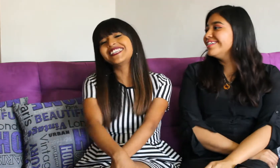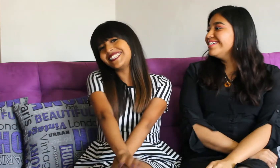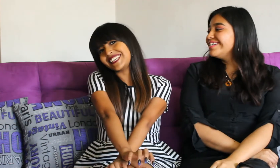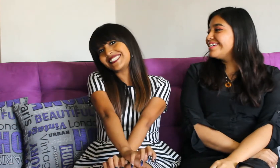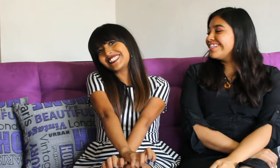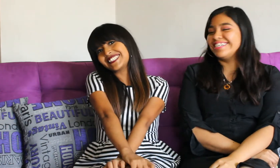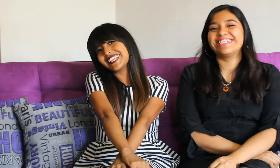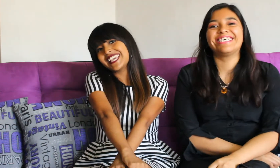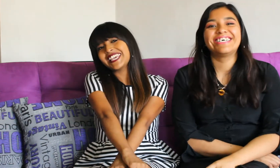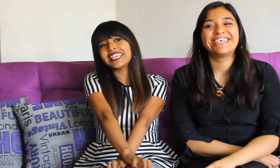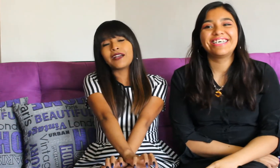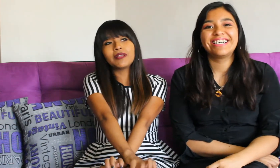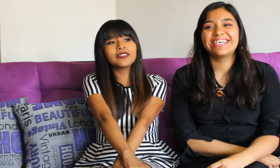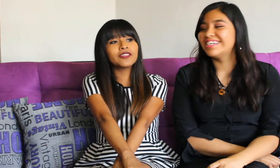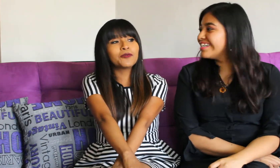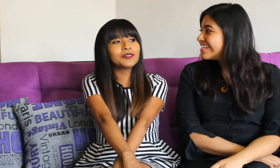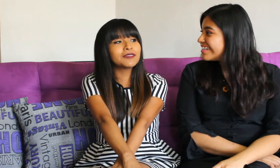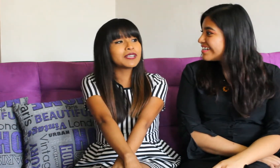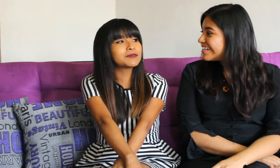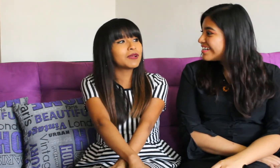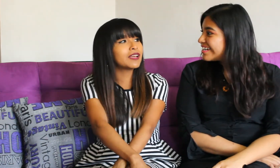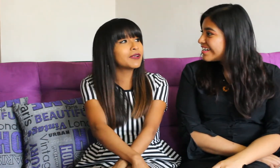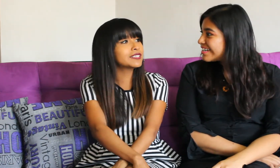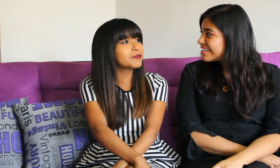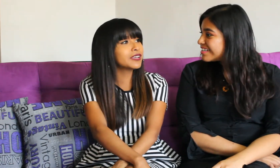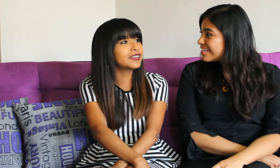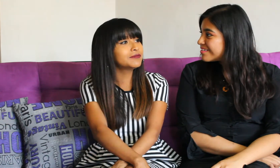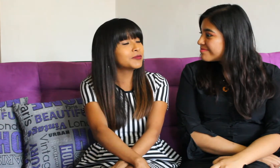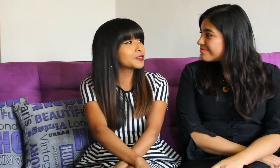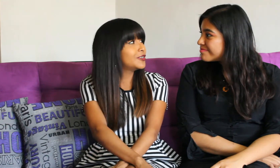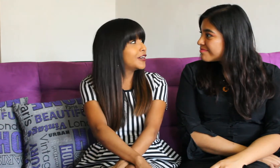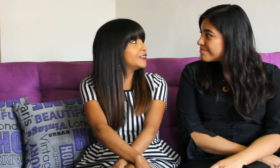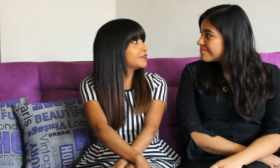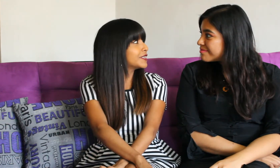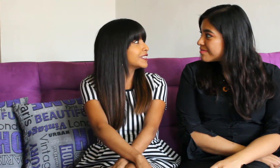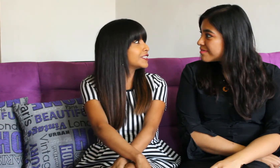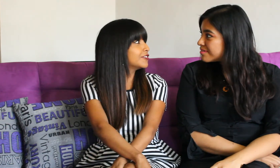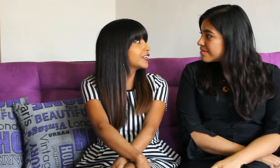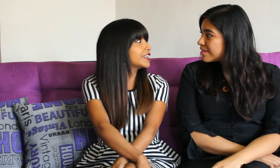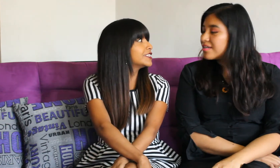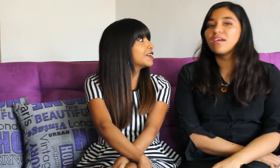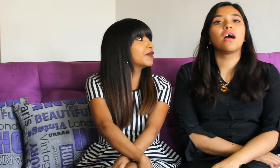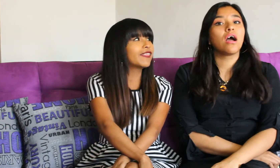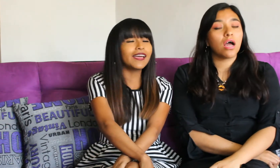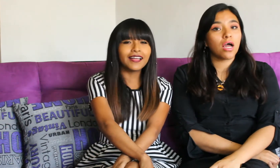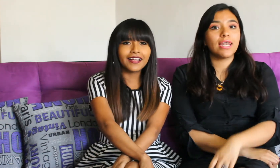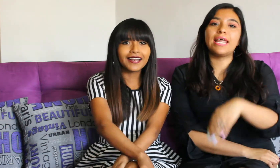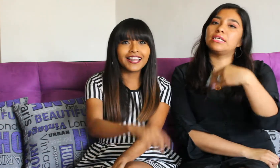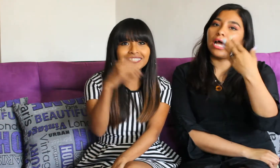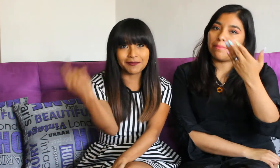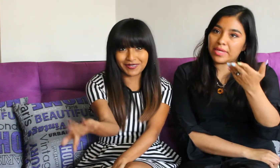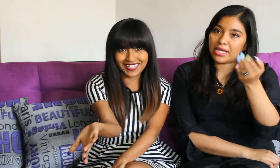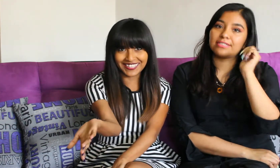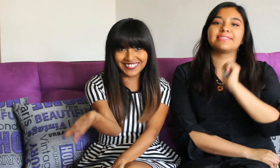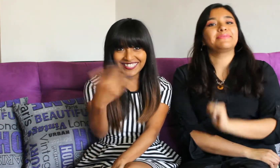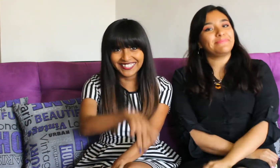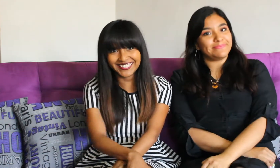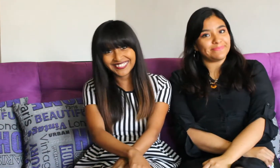Así es. Y hablando de últimas palabras, amiga, vamos con la última sección que es llamada... Las rápidas.